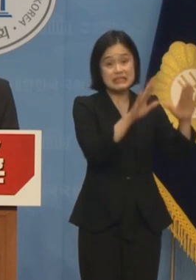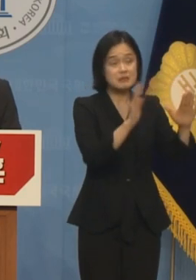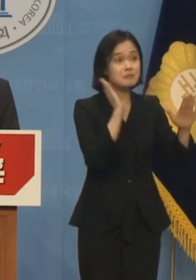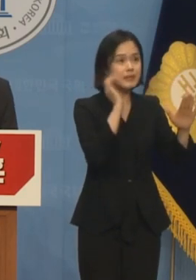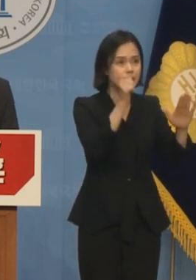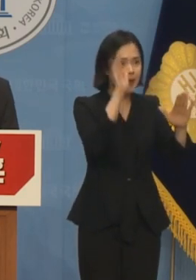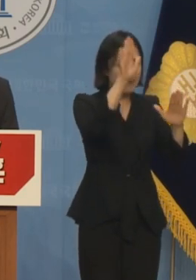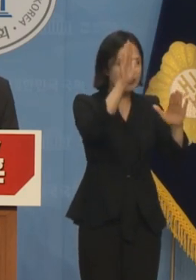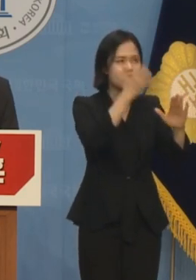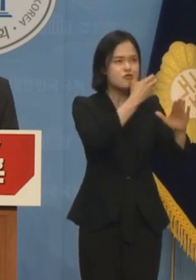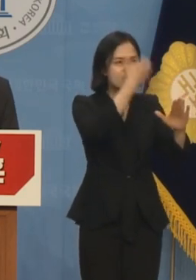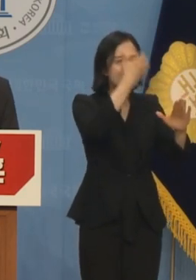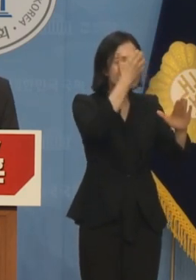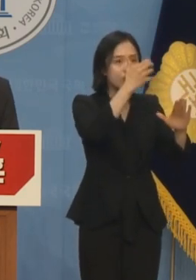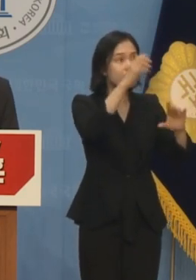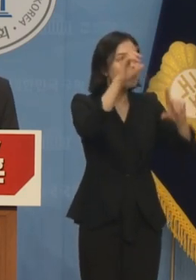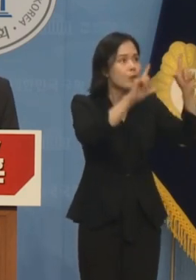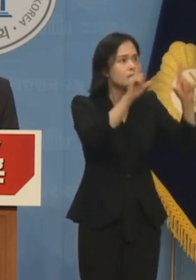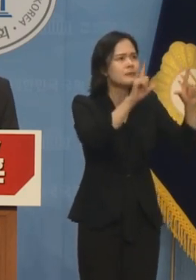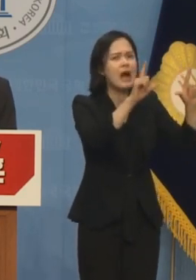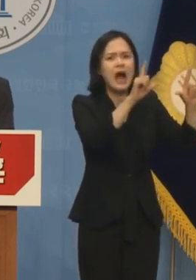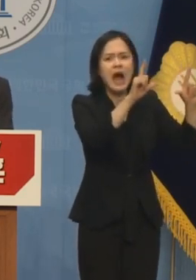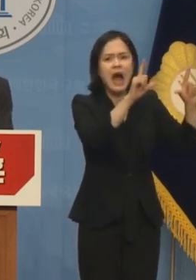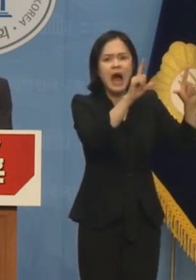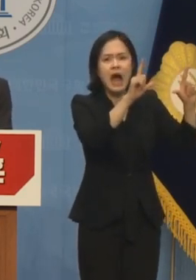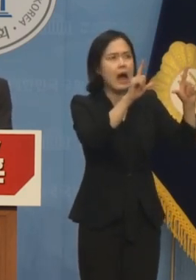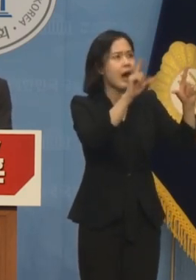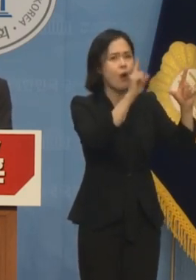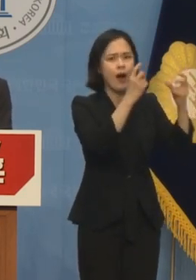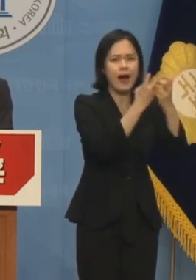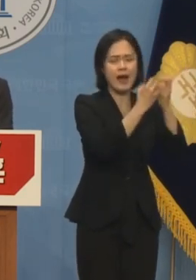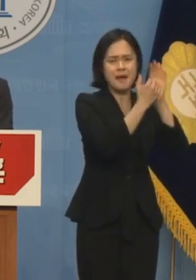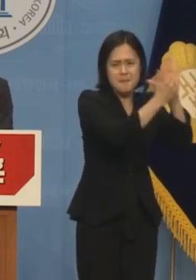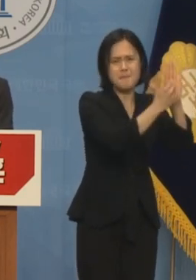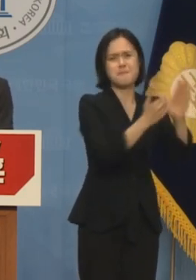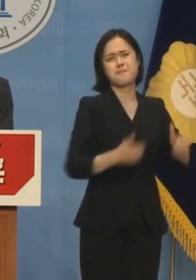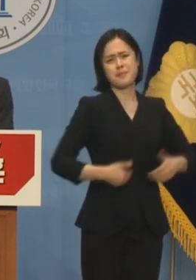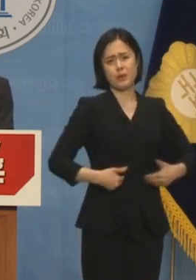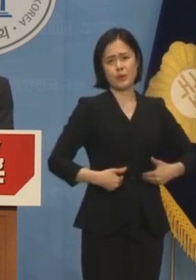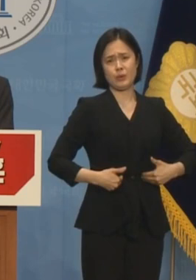설치는 이 믿지 못할 현실에 제동을 걸 수 있습니다.